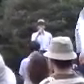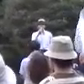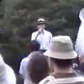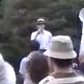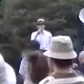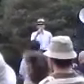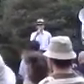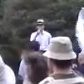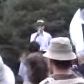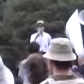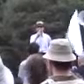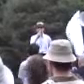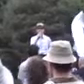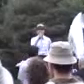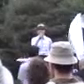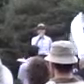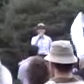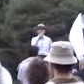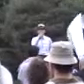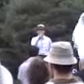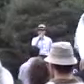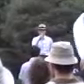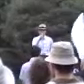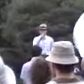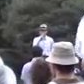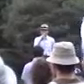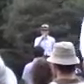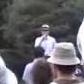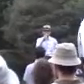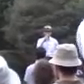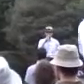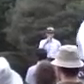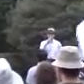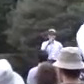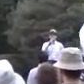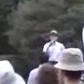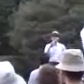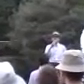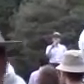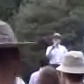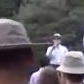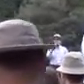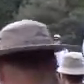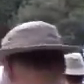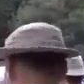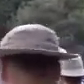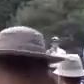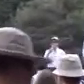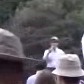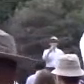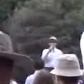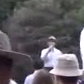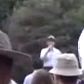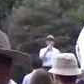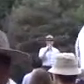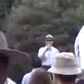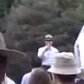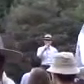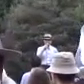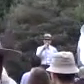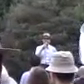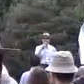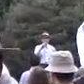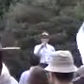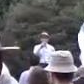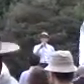国は何をしているんだ、そういう抗議を挙げている場所です。その方々が新宿で凱旋